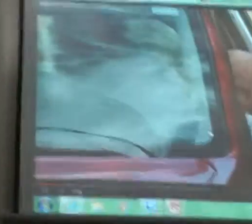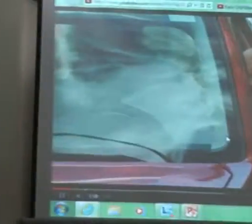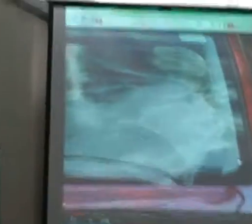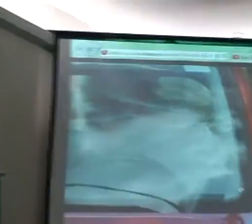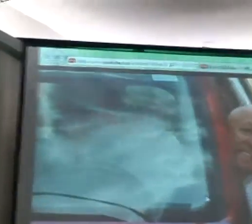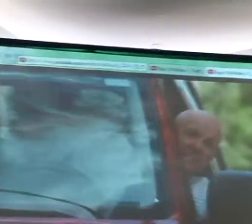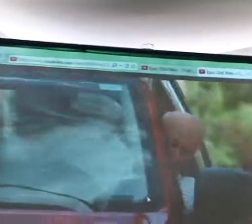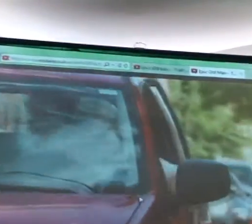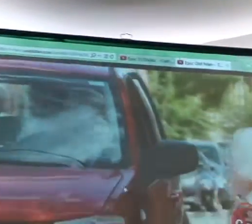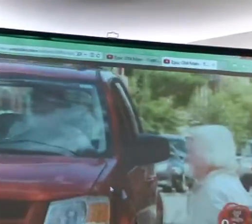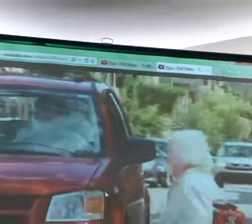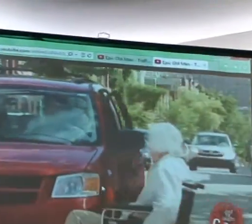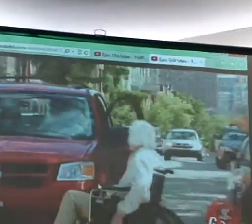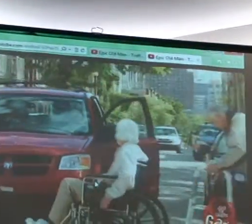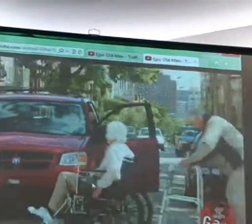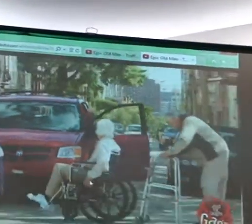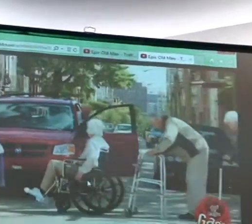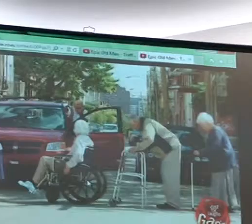que fala de um...